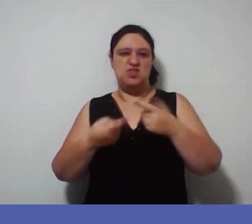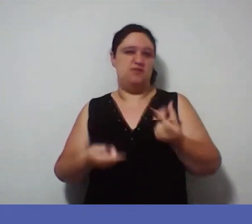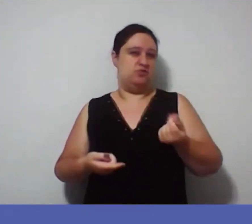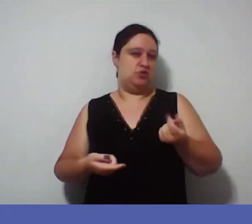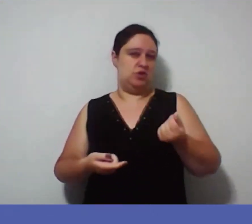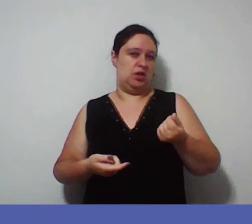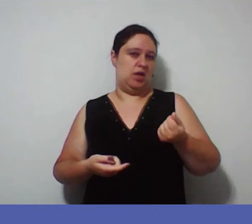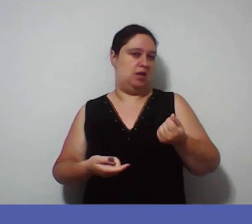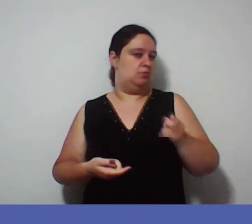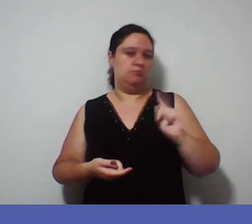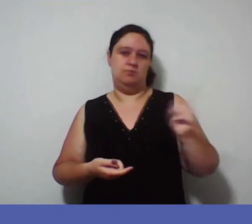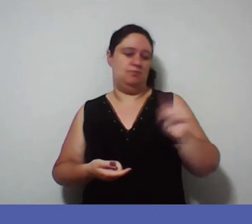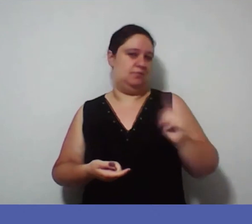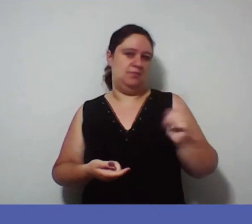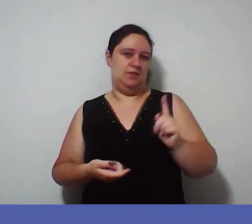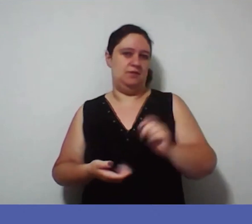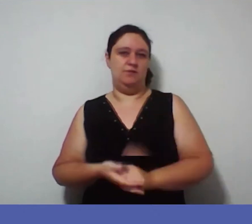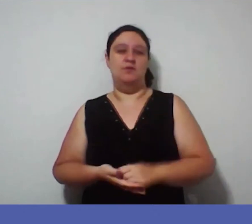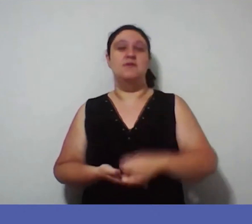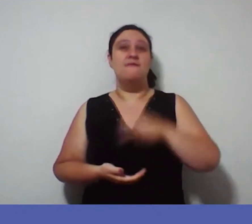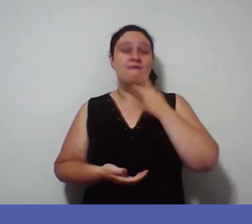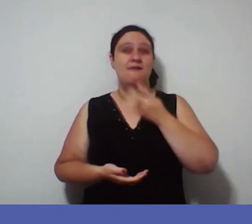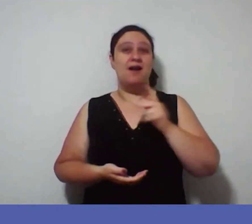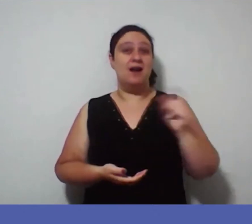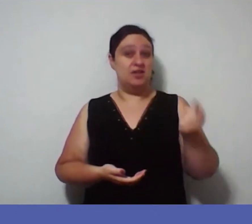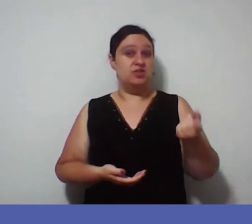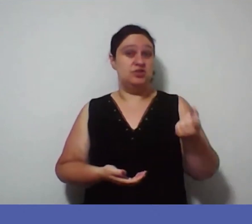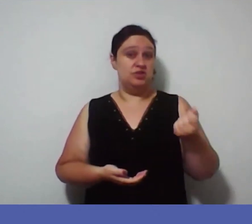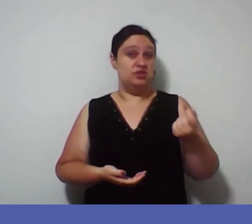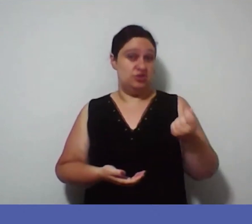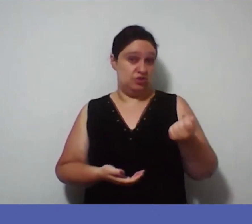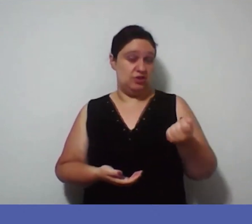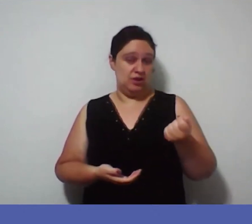Se você fala em ganhar dinheiro, não funciona.